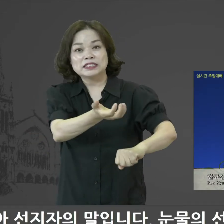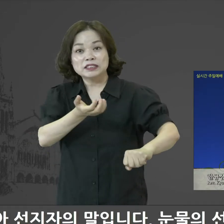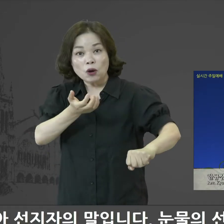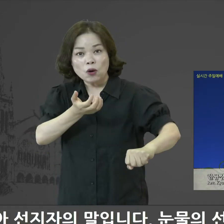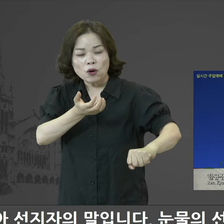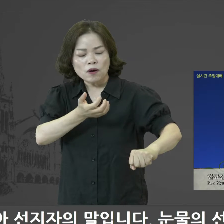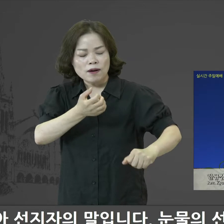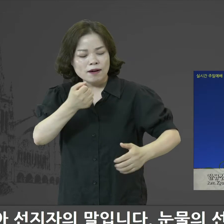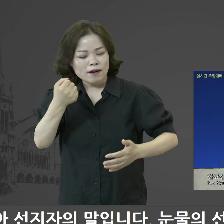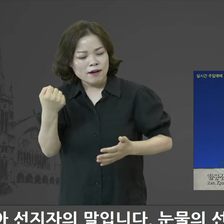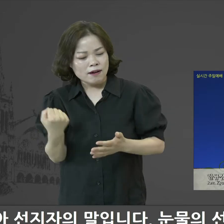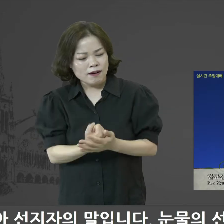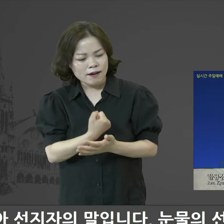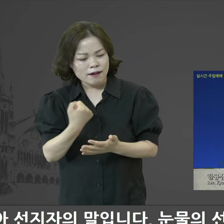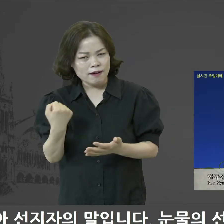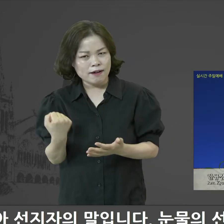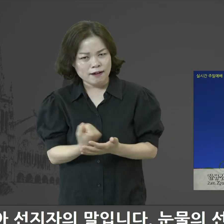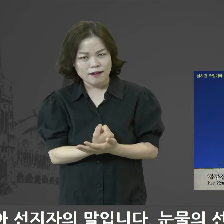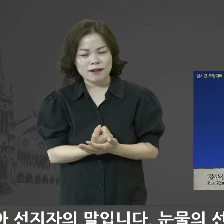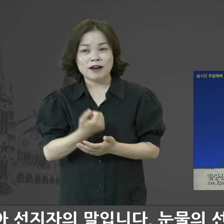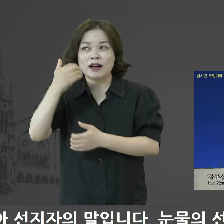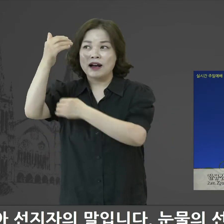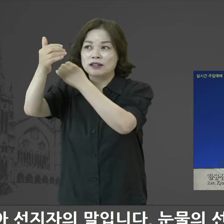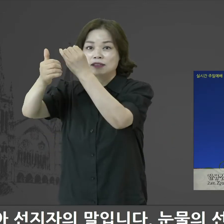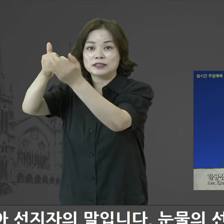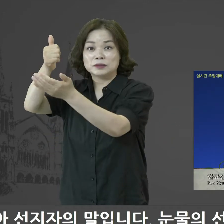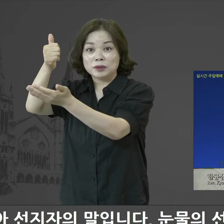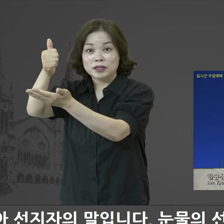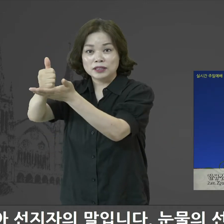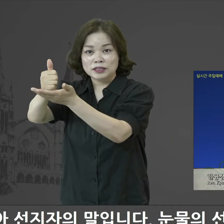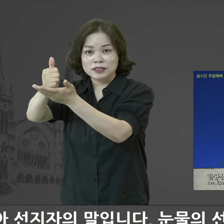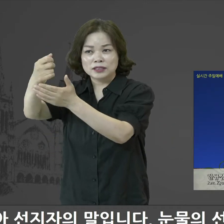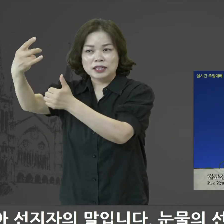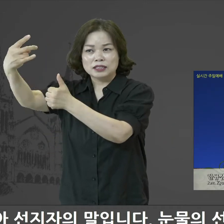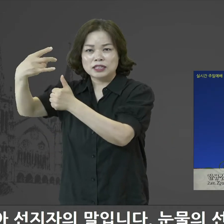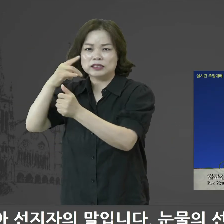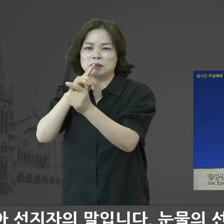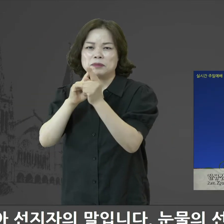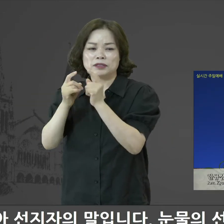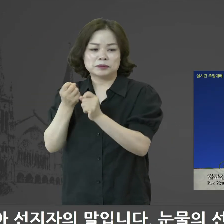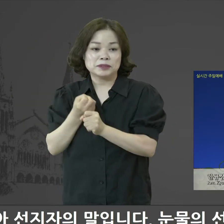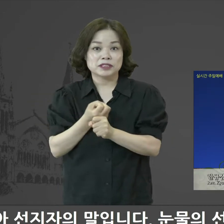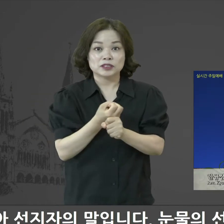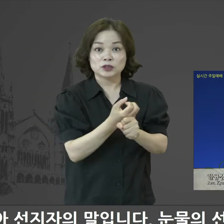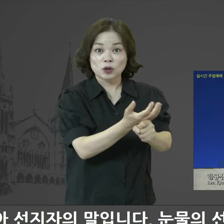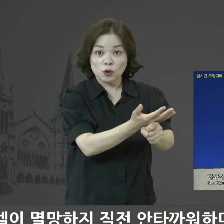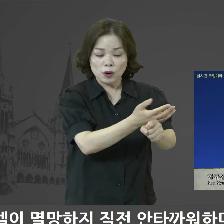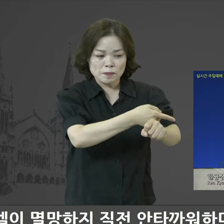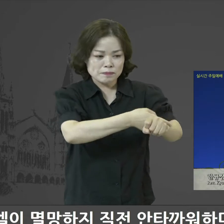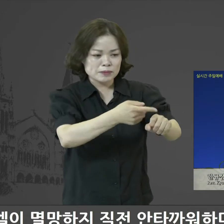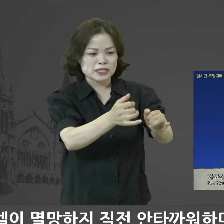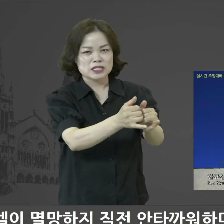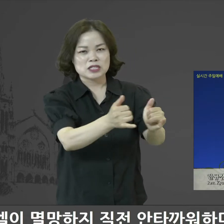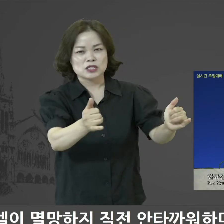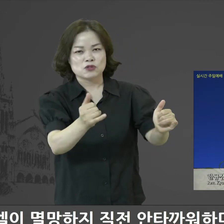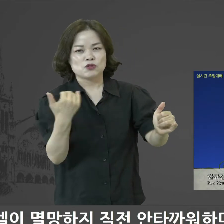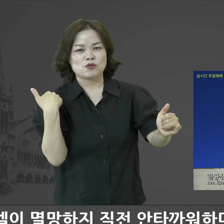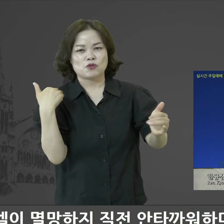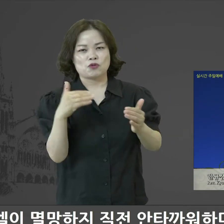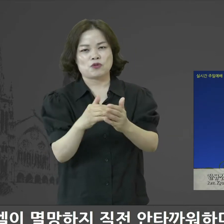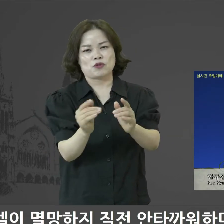그것을 안타까워하면서 하나님의 계시의 말씀을 전하고 또 민족의